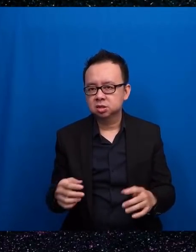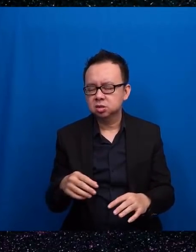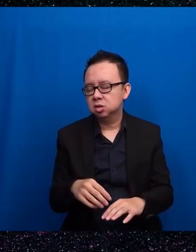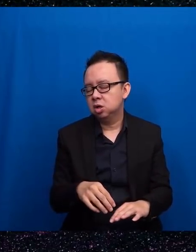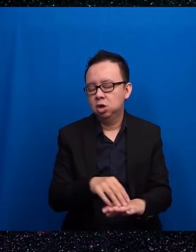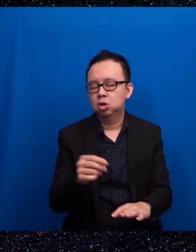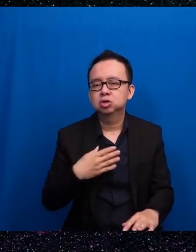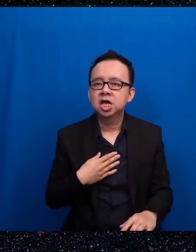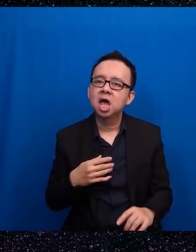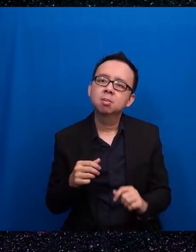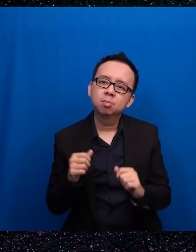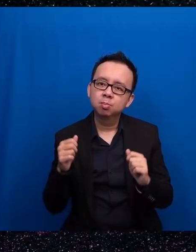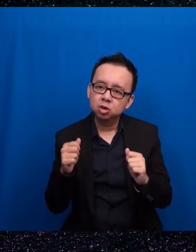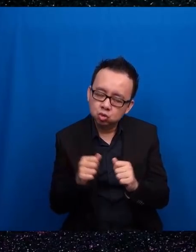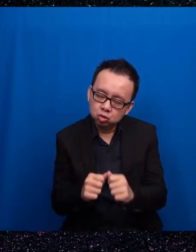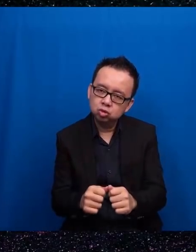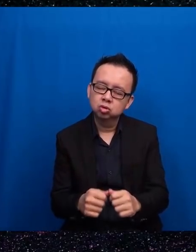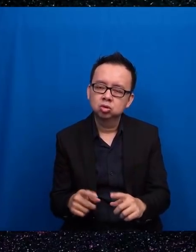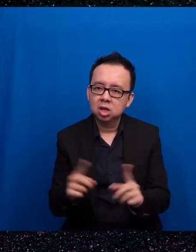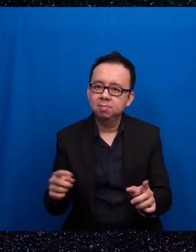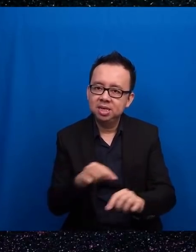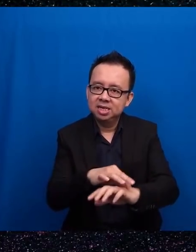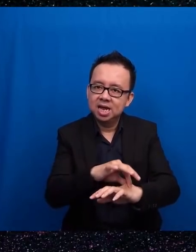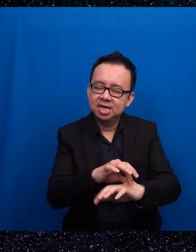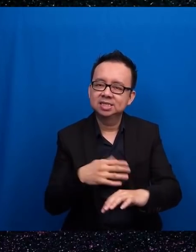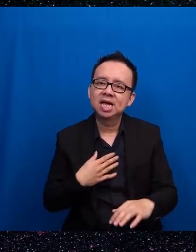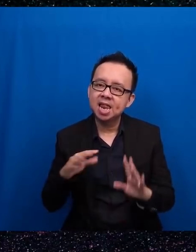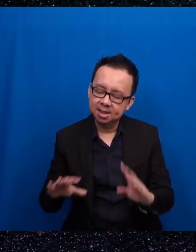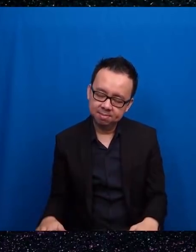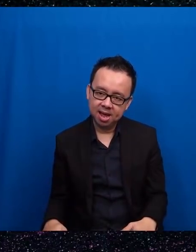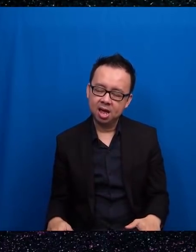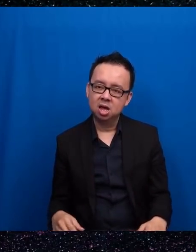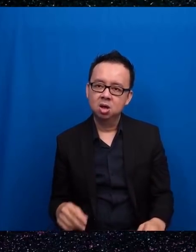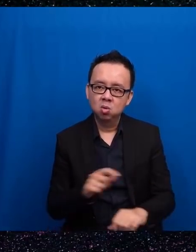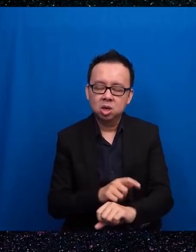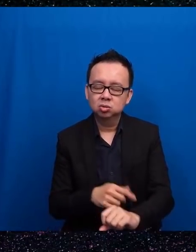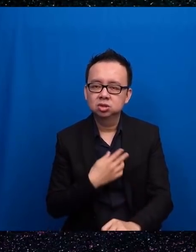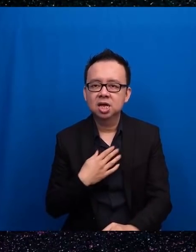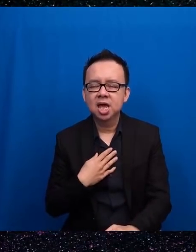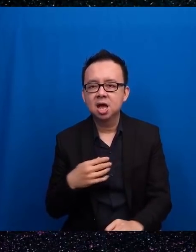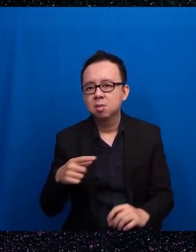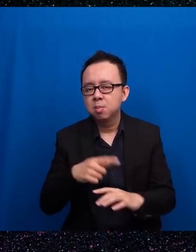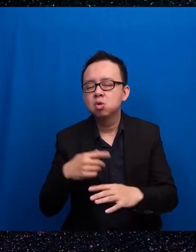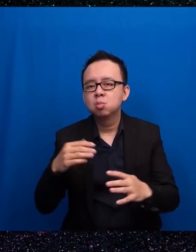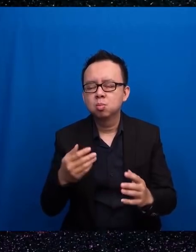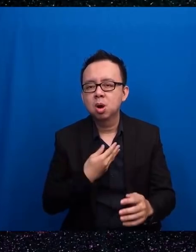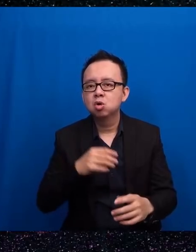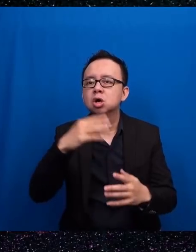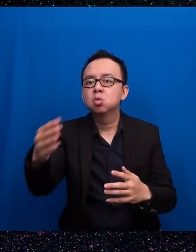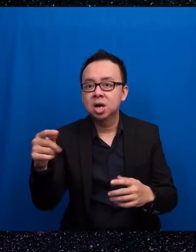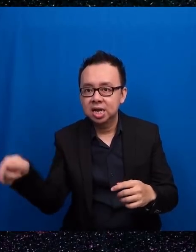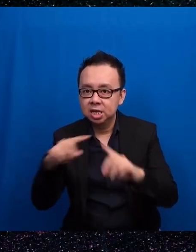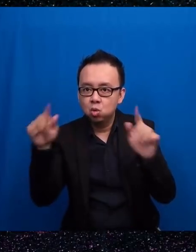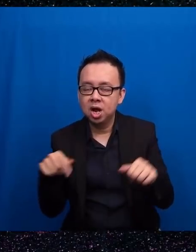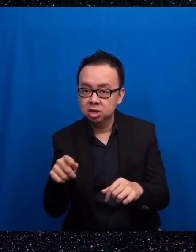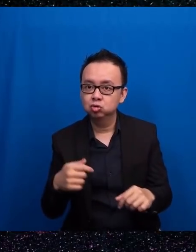penurut, daging saya lemah. Waktu saya mau pergi meninggalkan ruang itu, saya merasa sedih karena di sini banyak memori dengan